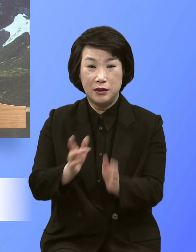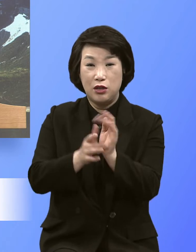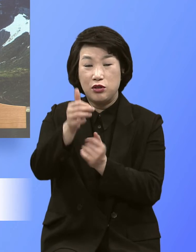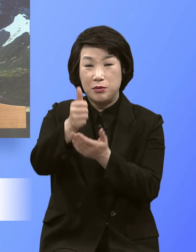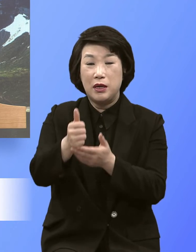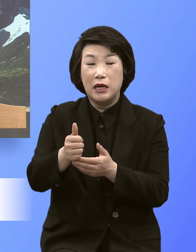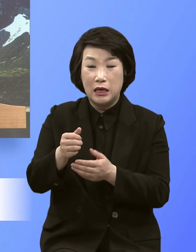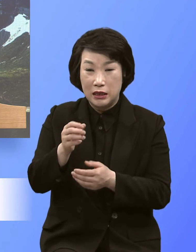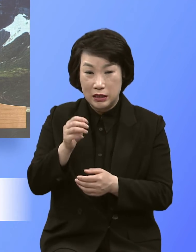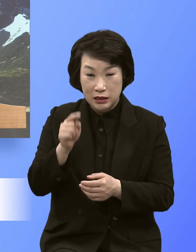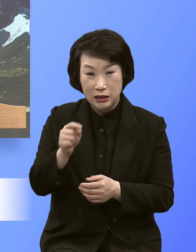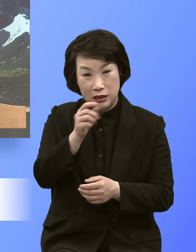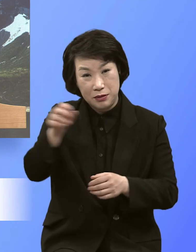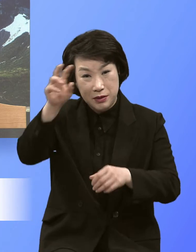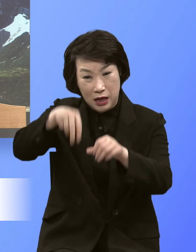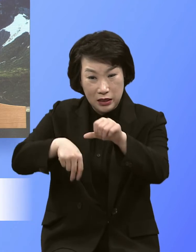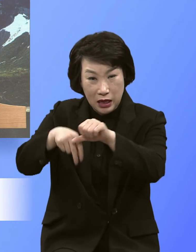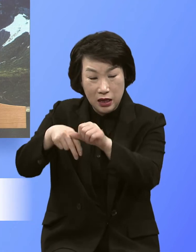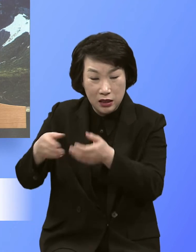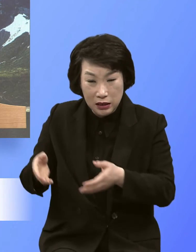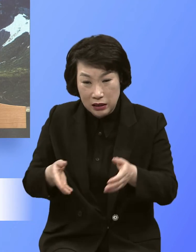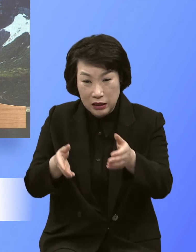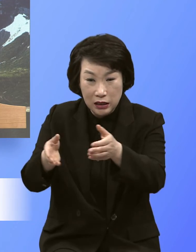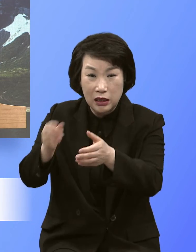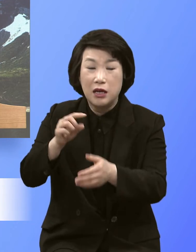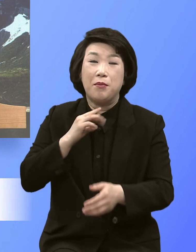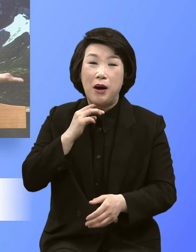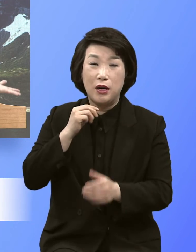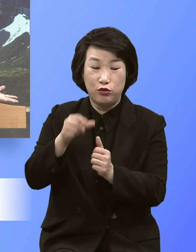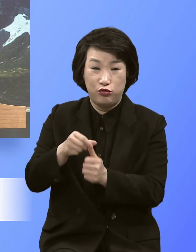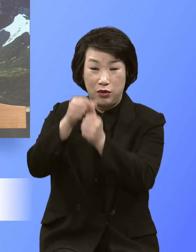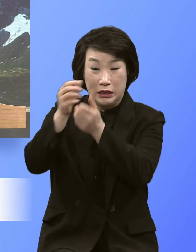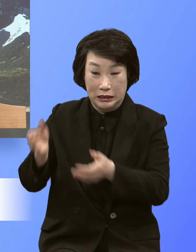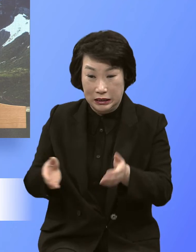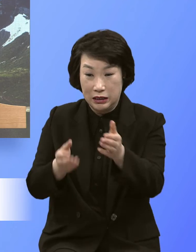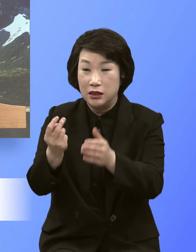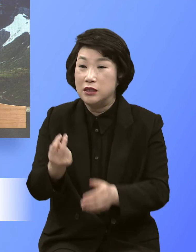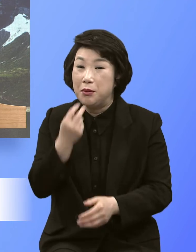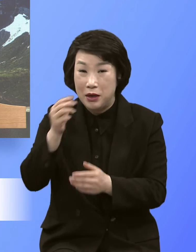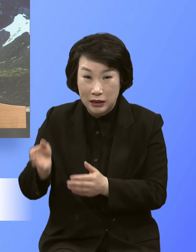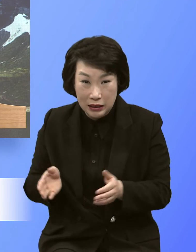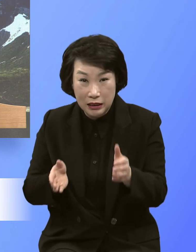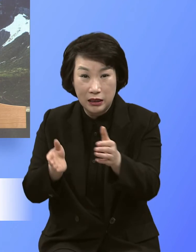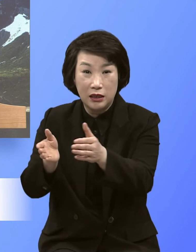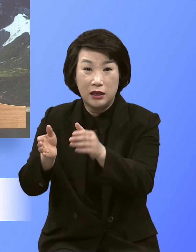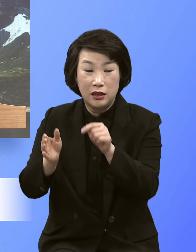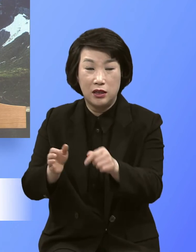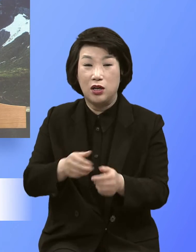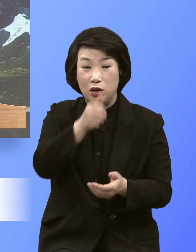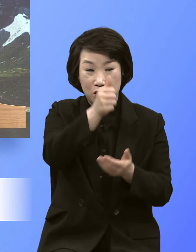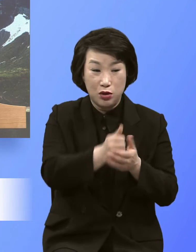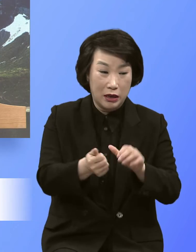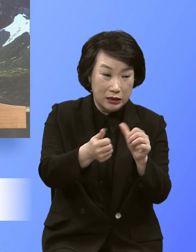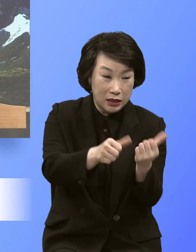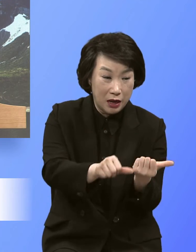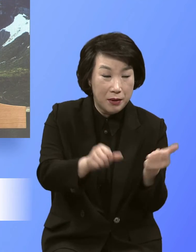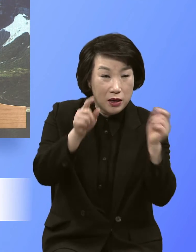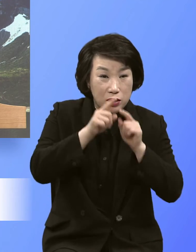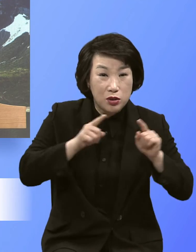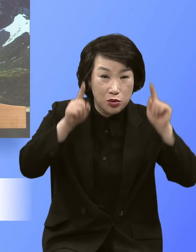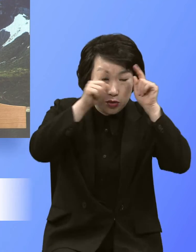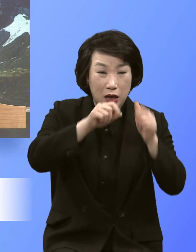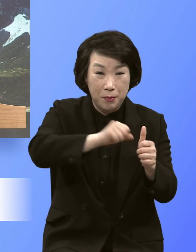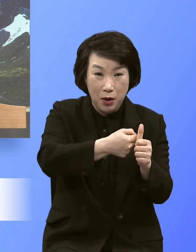예수께서 가신 십자가의 죽음의 길만이 구원의 길이요 생명의 길이요 죄와 사망과